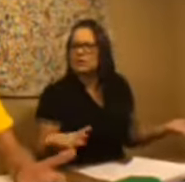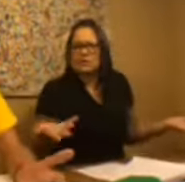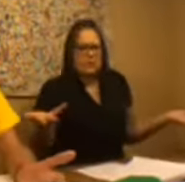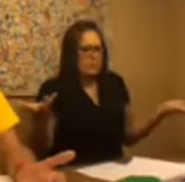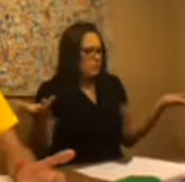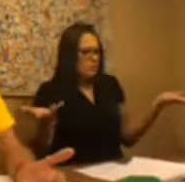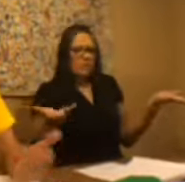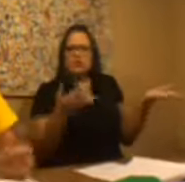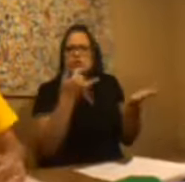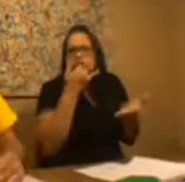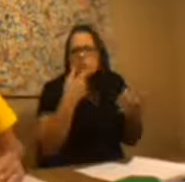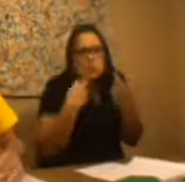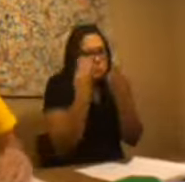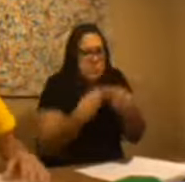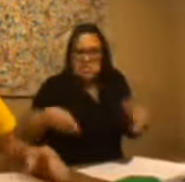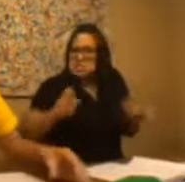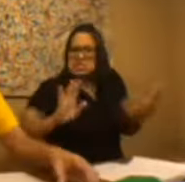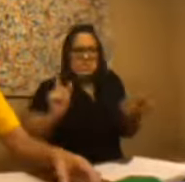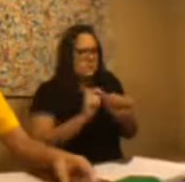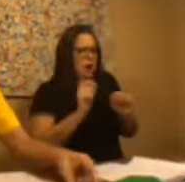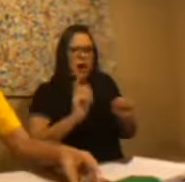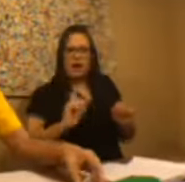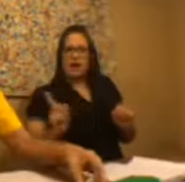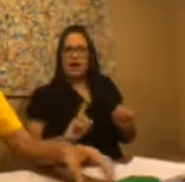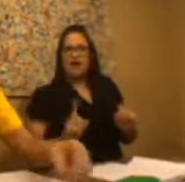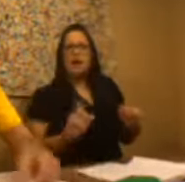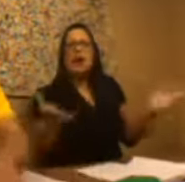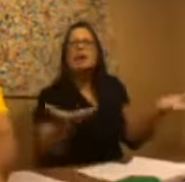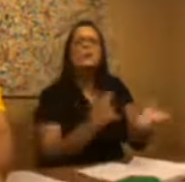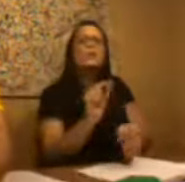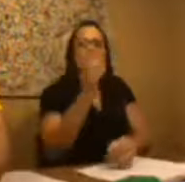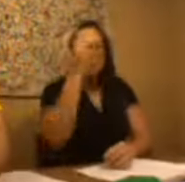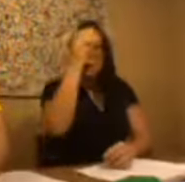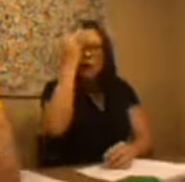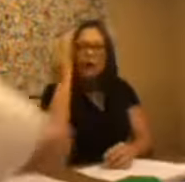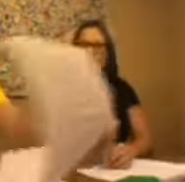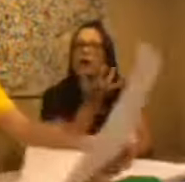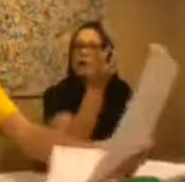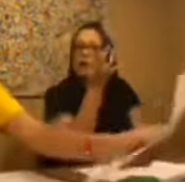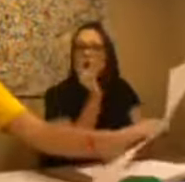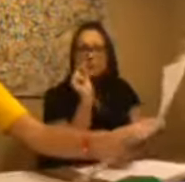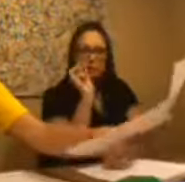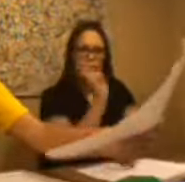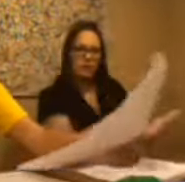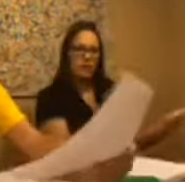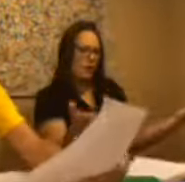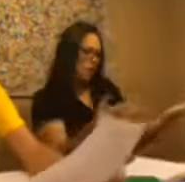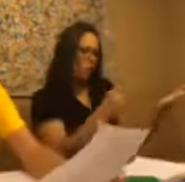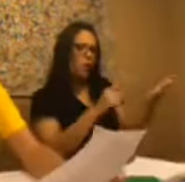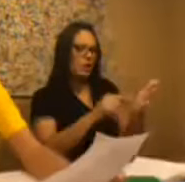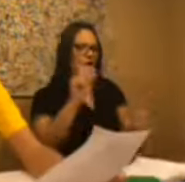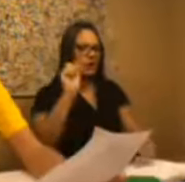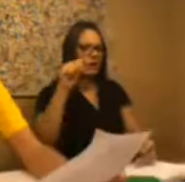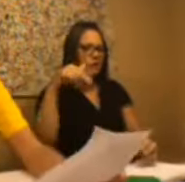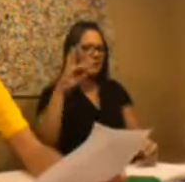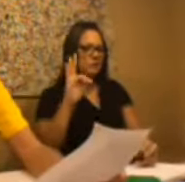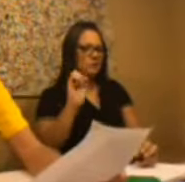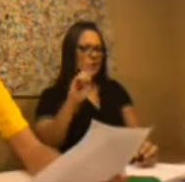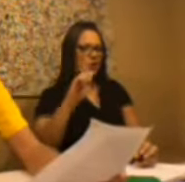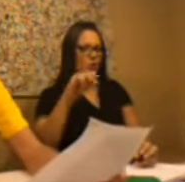temos necessidade disso e mais ainda o adágio agora acaba de ver aquilo tá bonita né